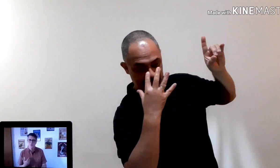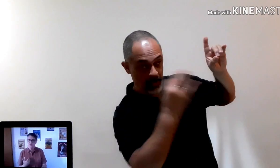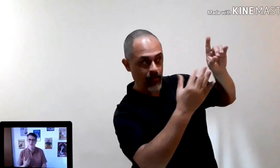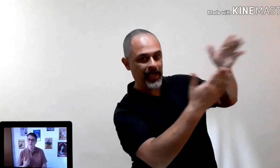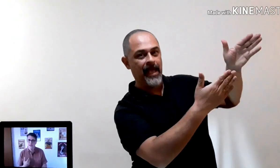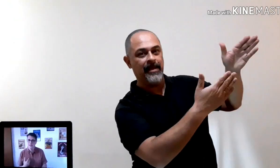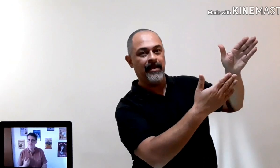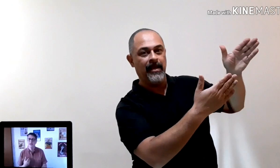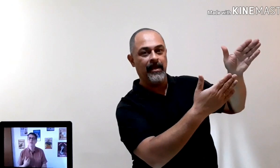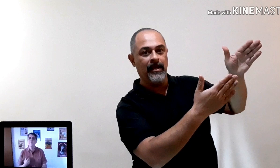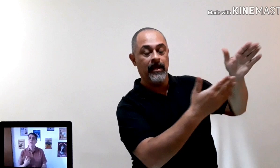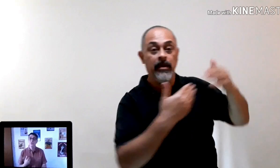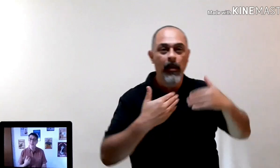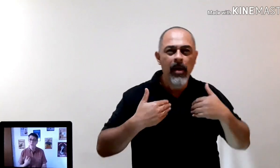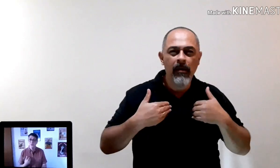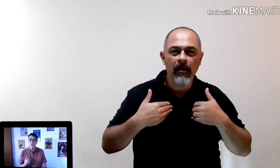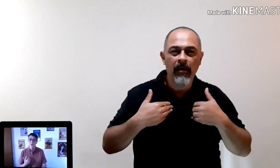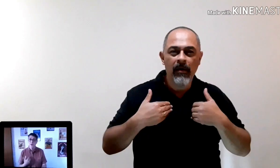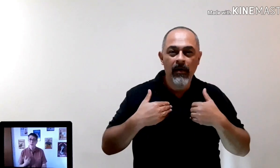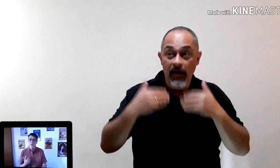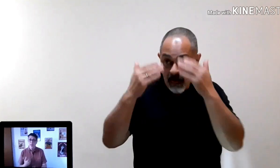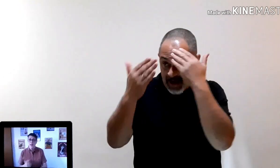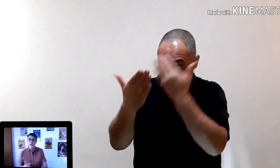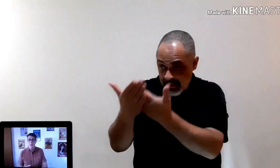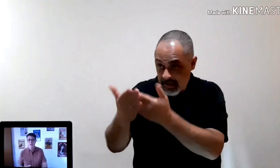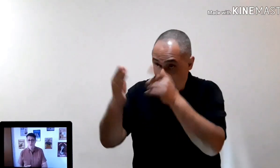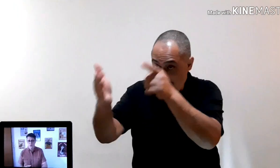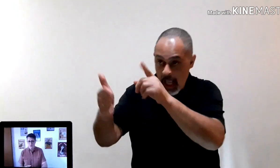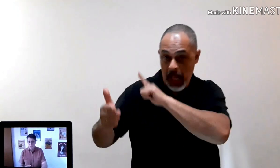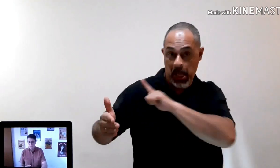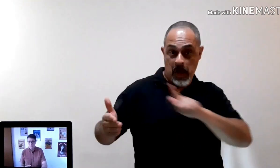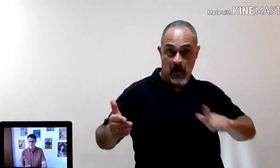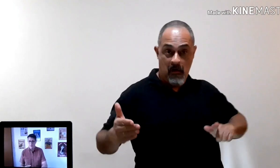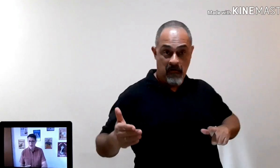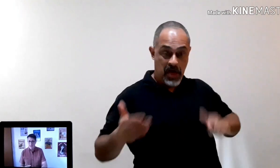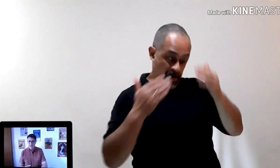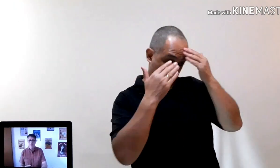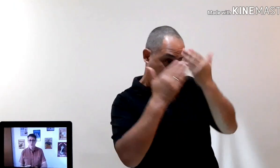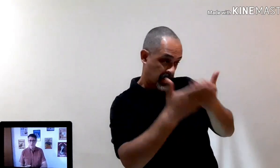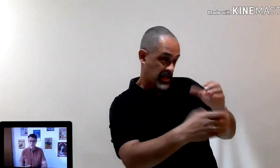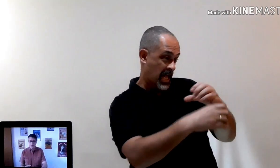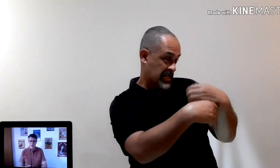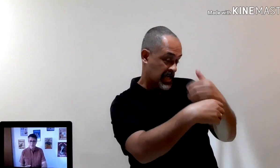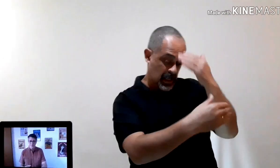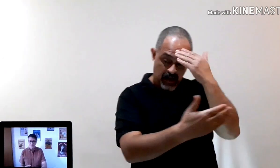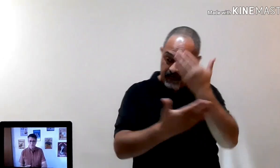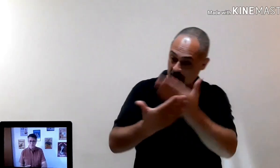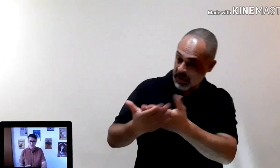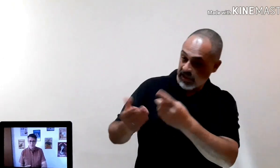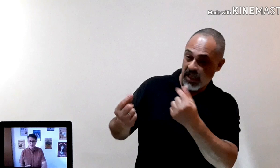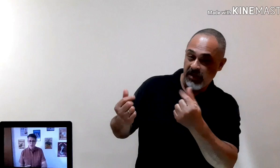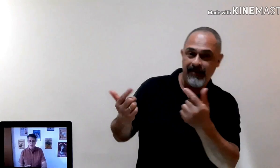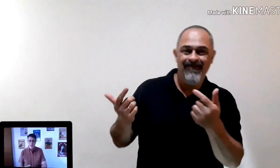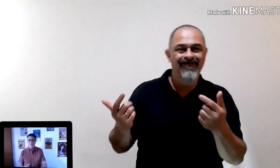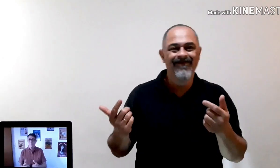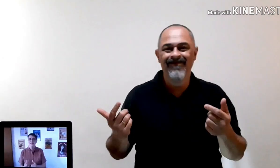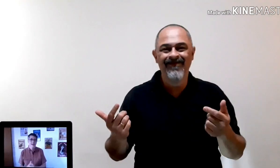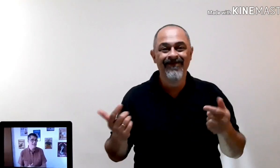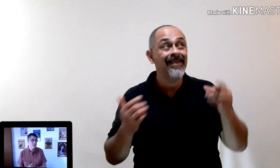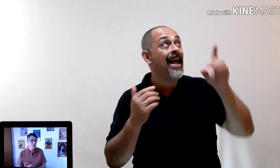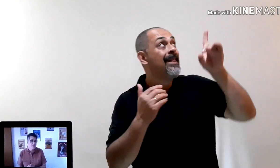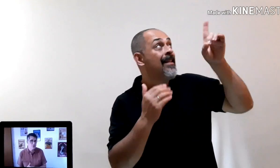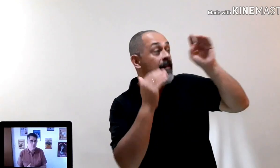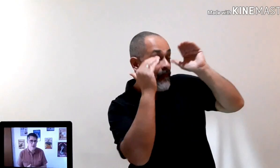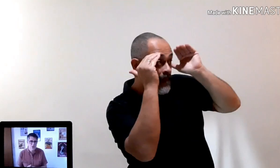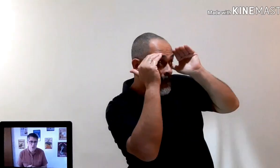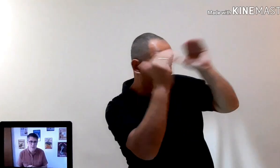de políticos, de ciência, eu dependo de Deus. Ele é o provedor das minhas coisas, é para Ele que eu tenho que olhar. E para